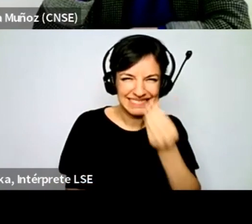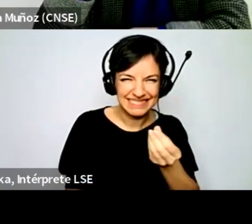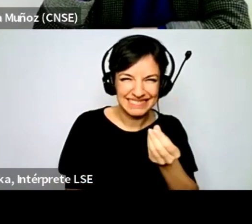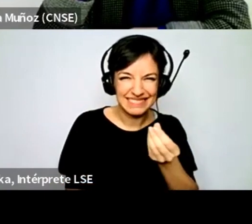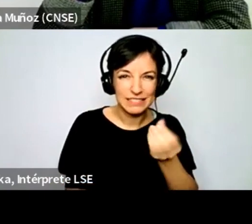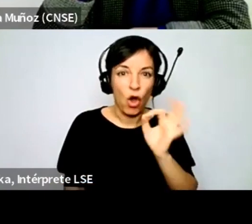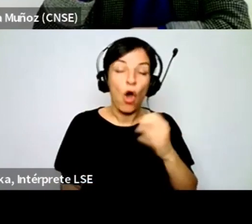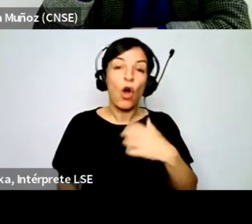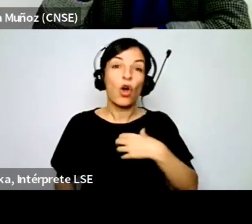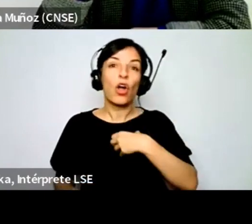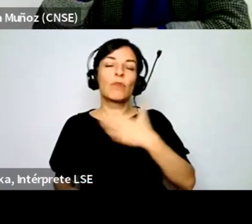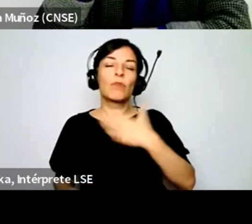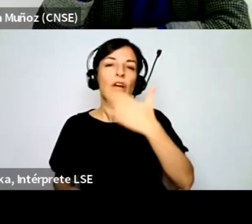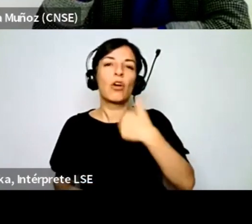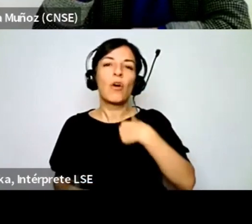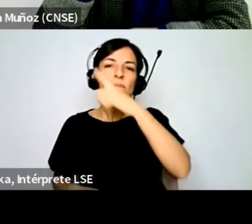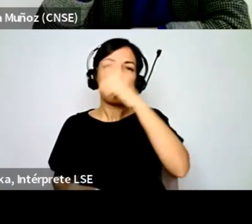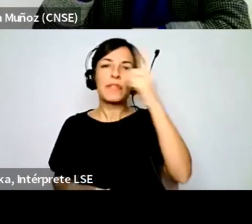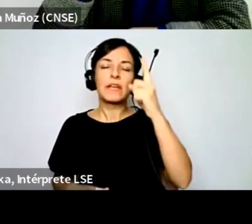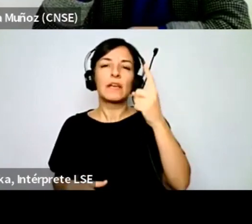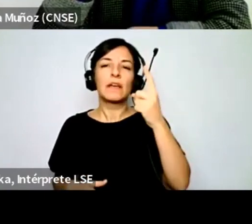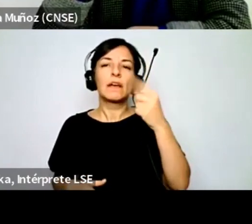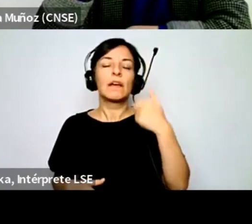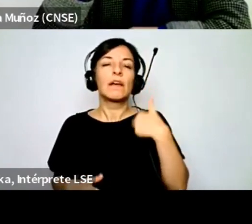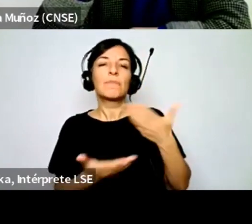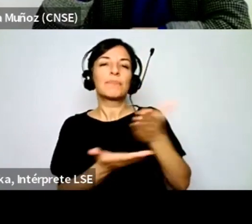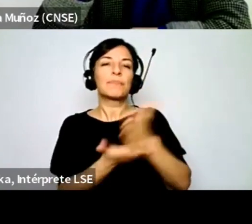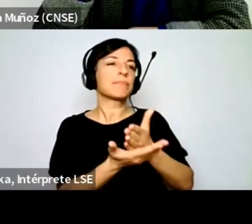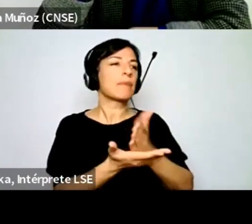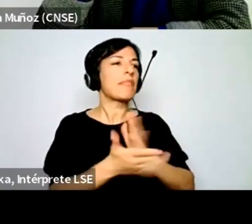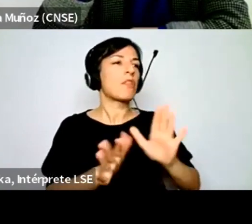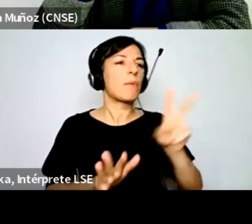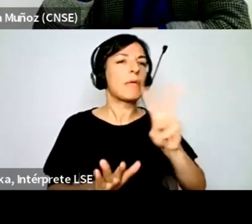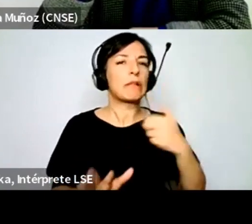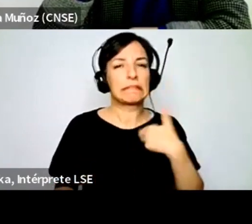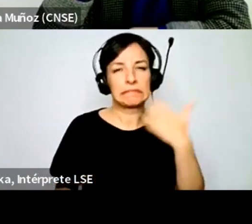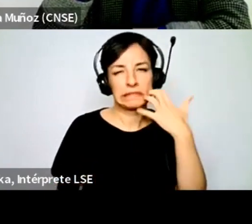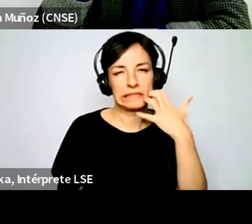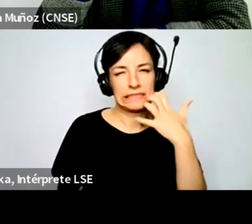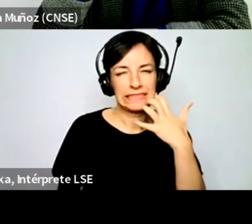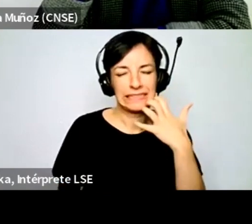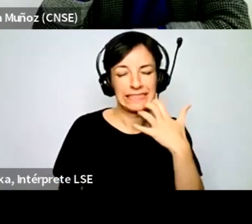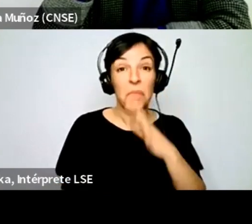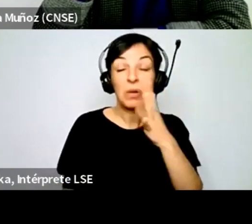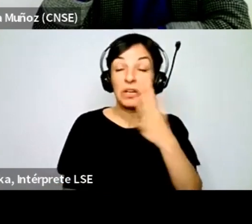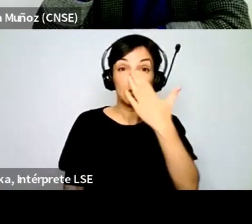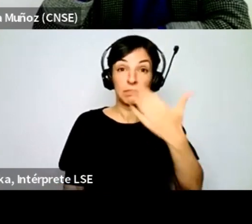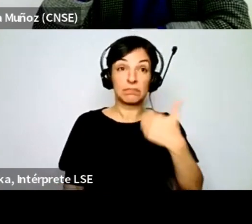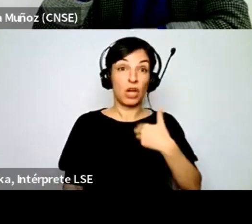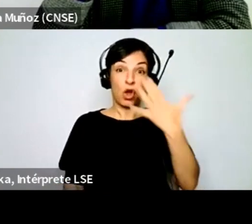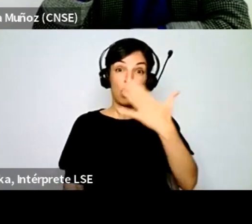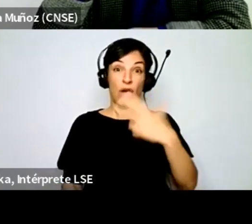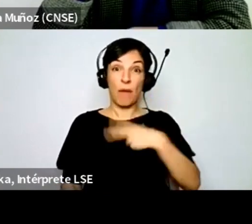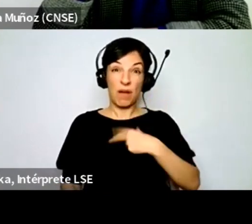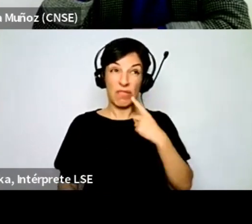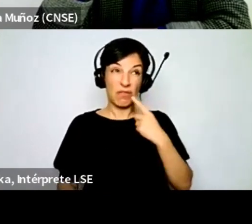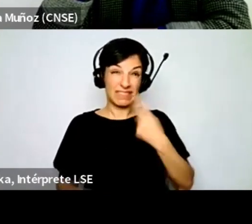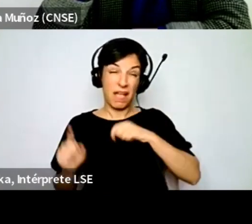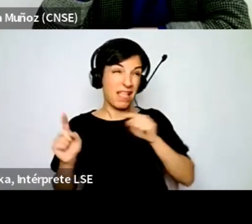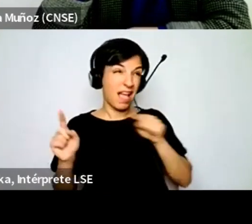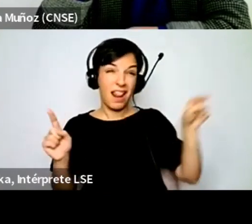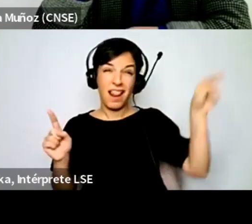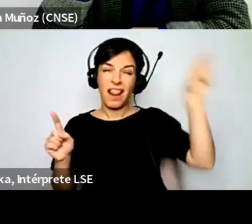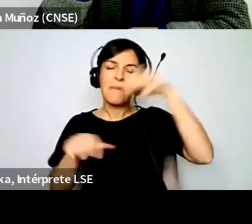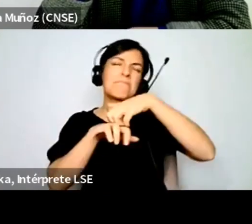o intervenir en una mediación. Por eso hablamos de que casi todos los colegios de la abogacía en España tienen